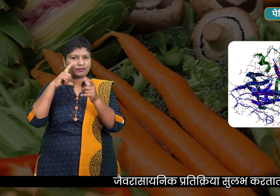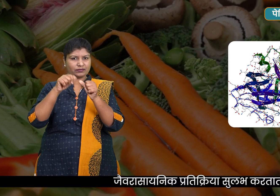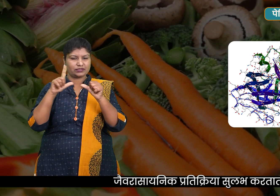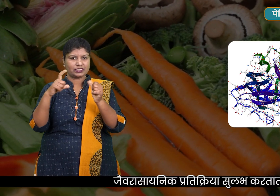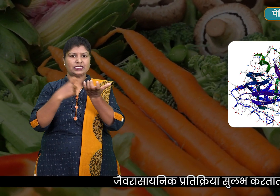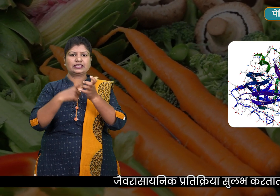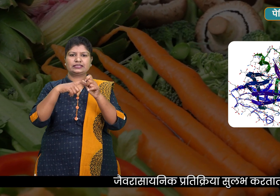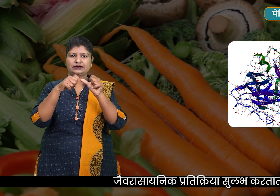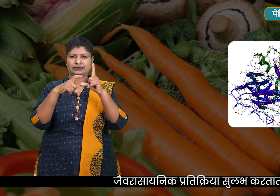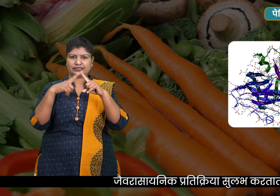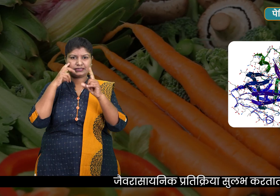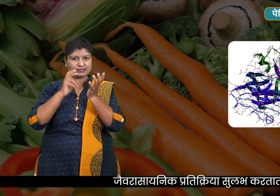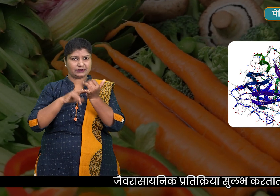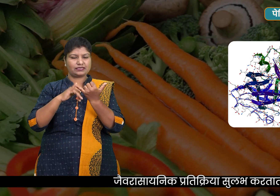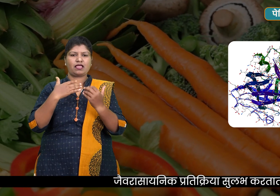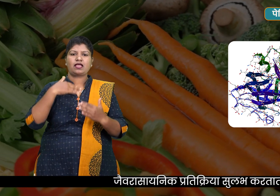जैवरासायनिक प्रतिक्रिया सुलभ करतात.